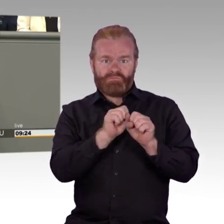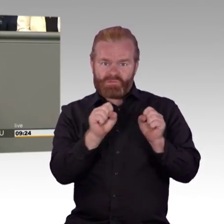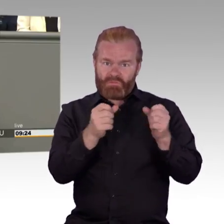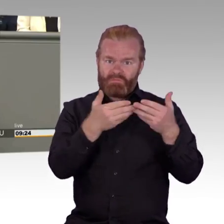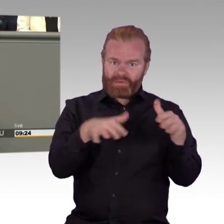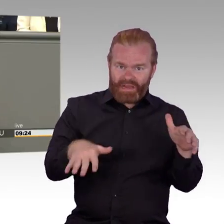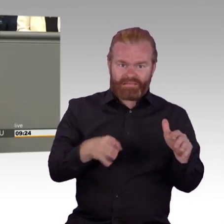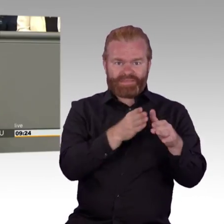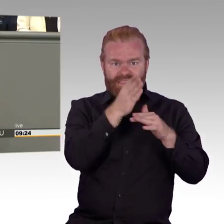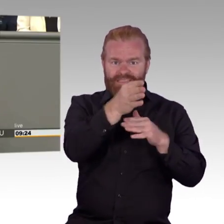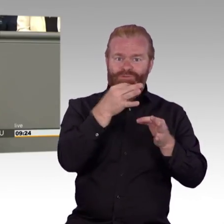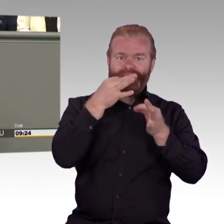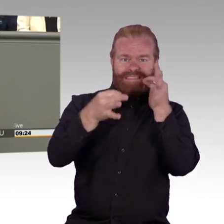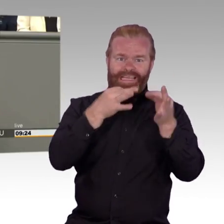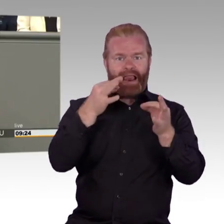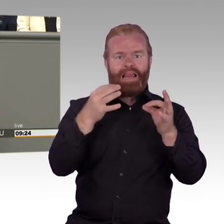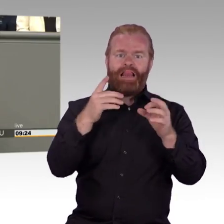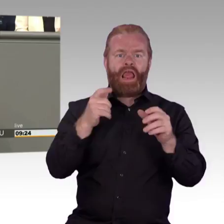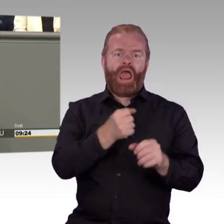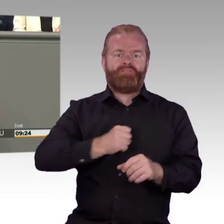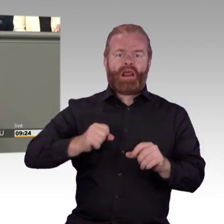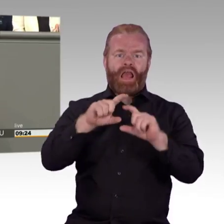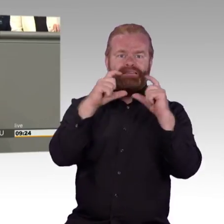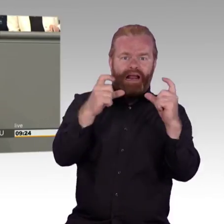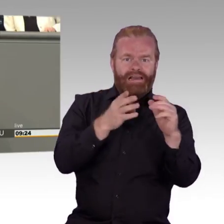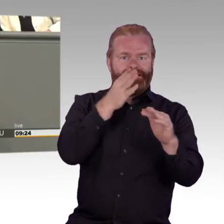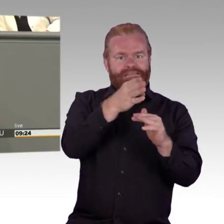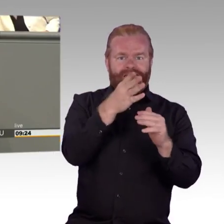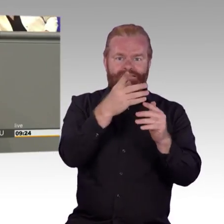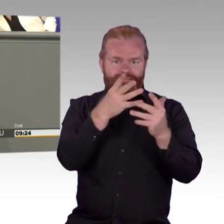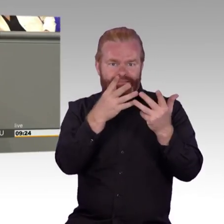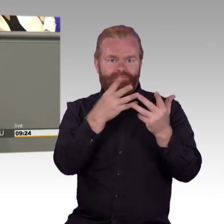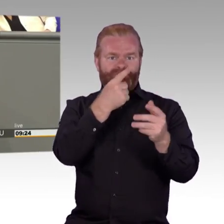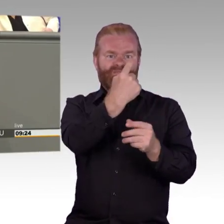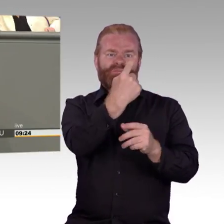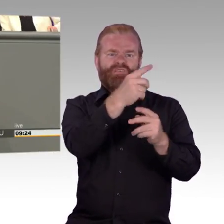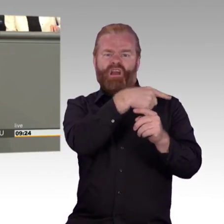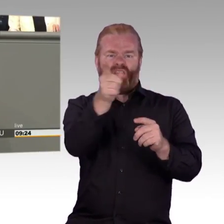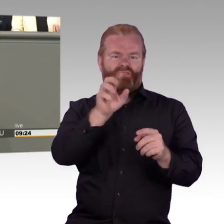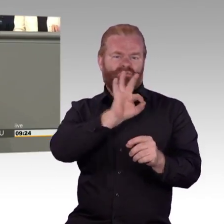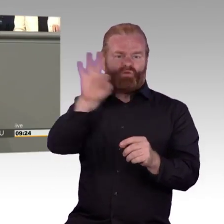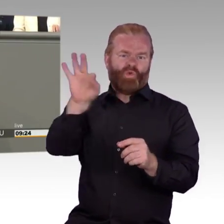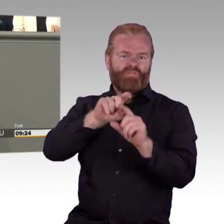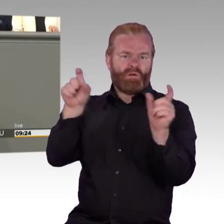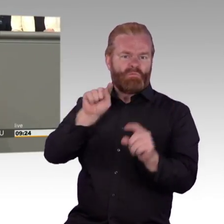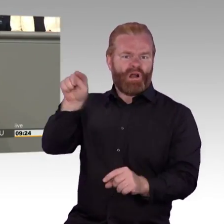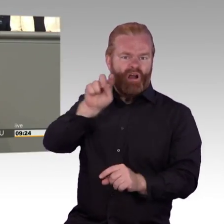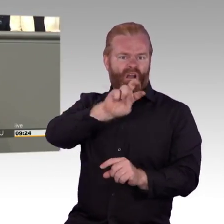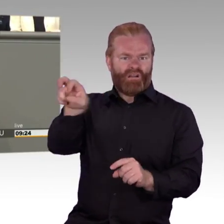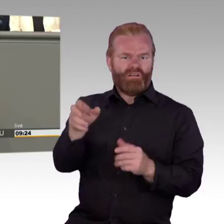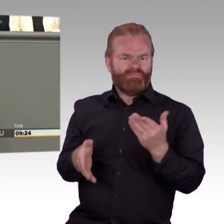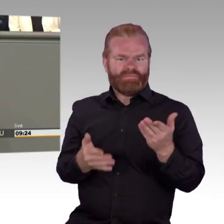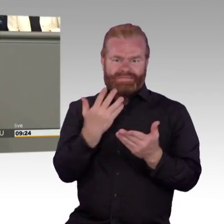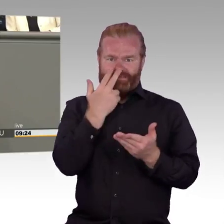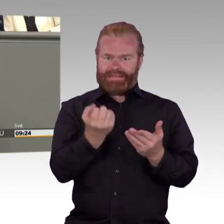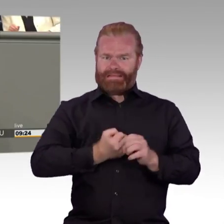Und das Ziel unserer Verbraucherpolitik ist es, diese Augenhöhe hinzustellen, herzustellen. Und mit der